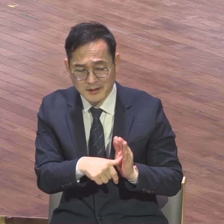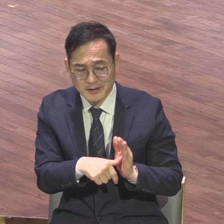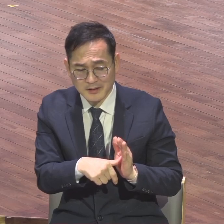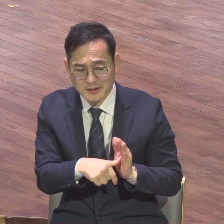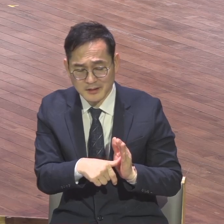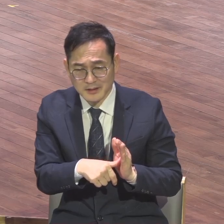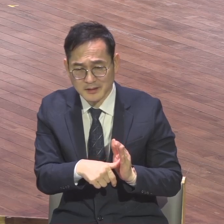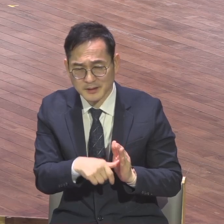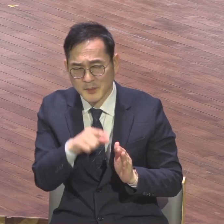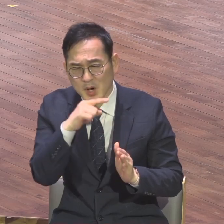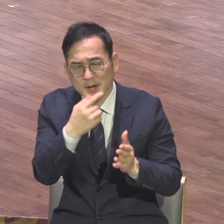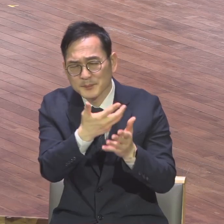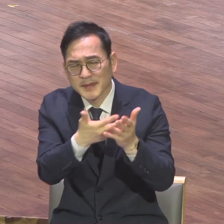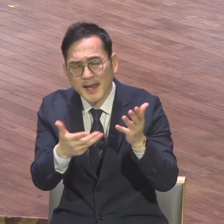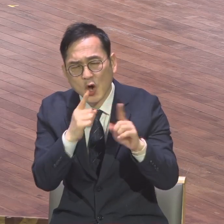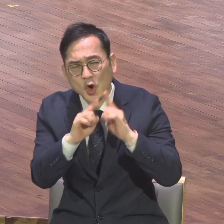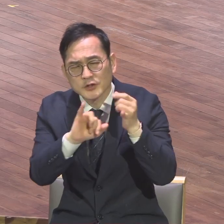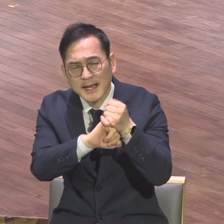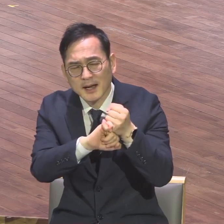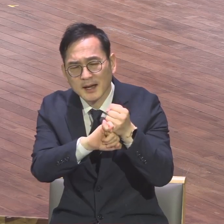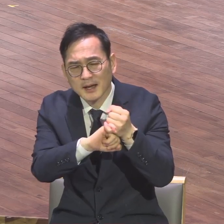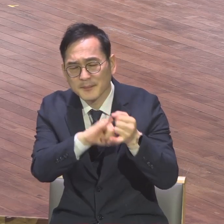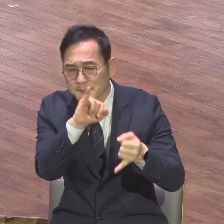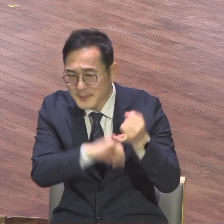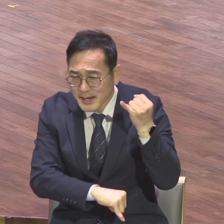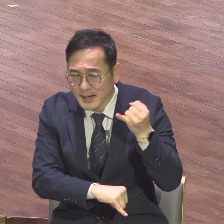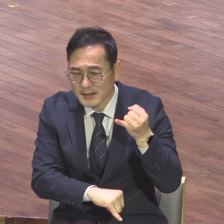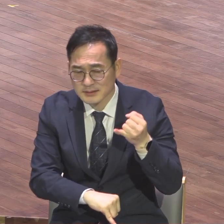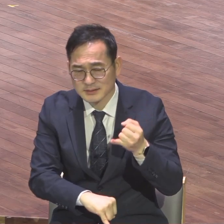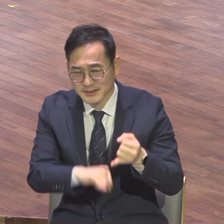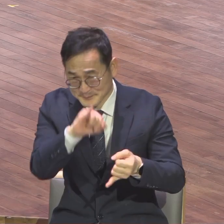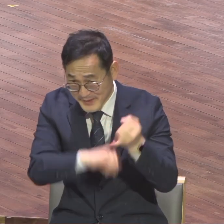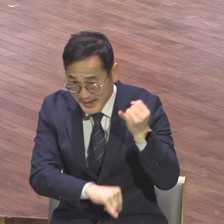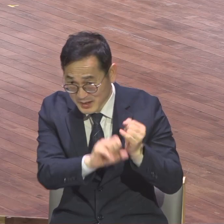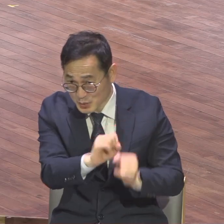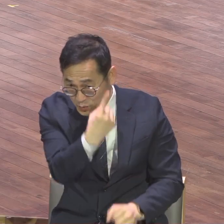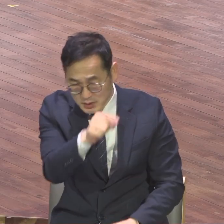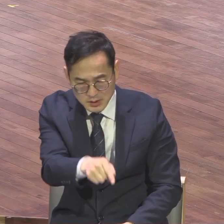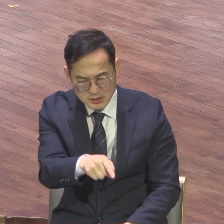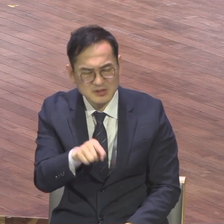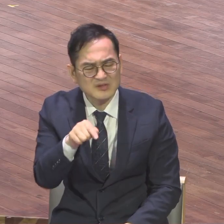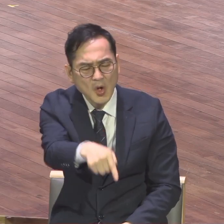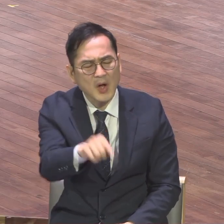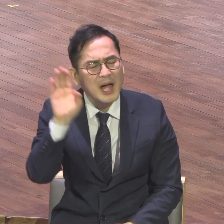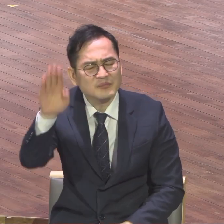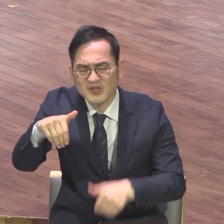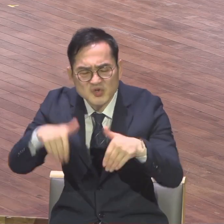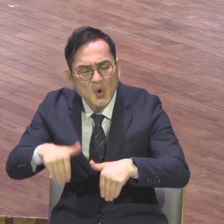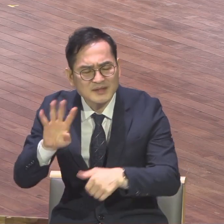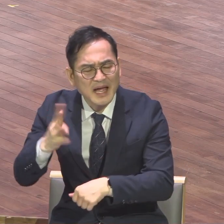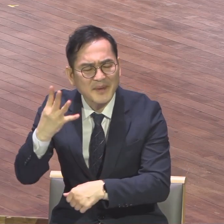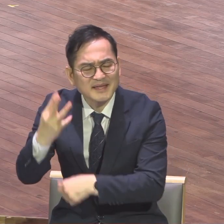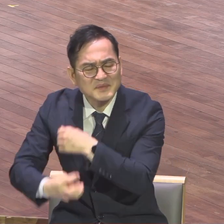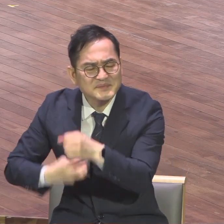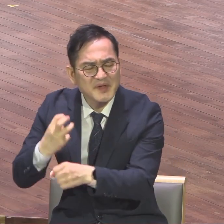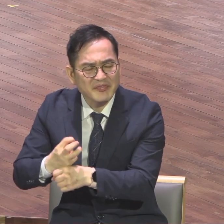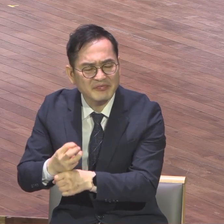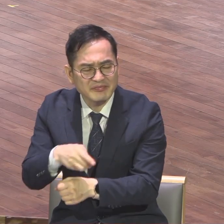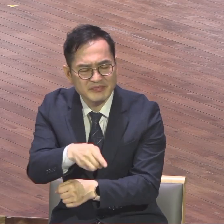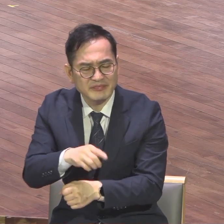피 언약을 놓치는 순간에 하나님이 너희 후손이 400년 종살이 그랬거든. 이 400년 종살인데 30년 더